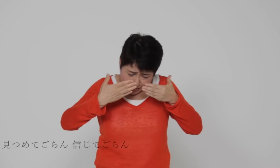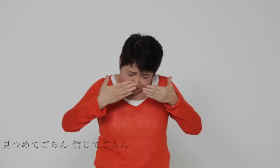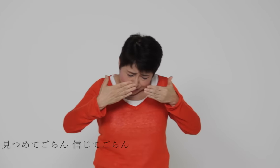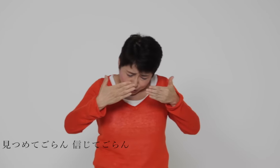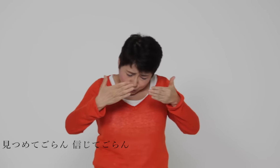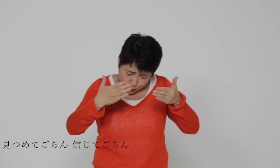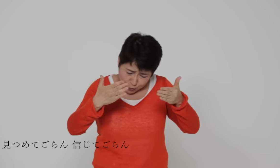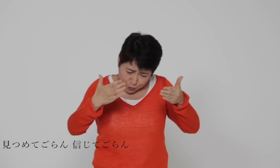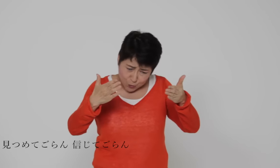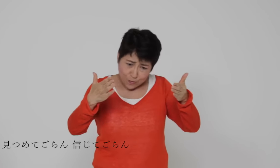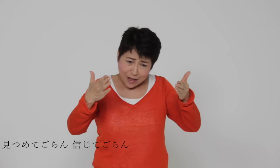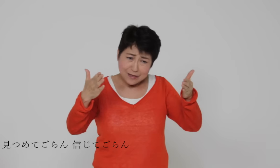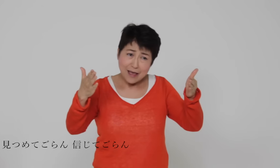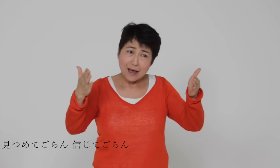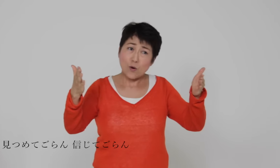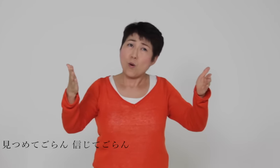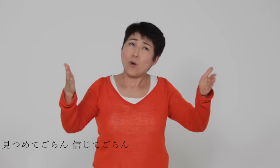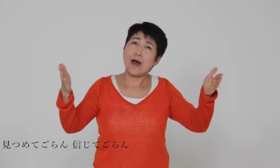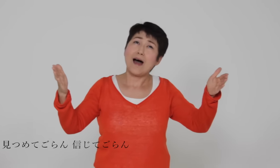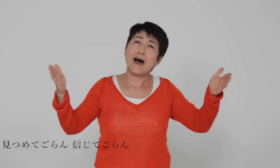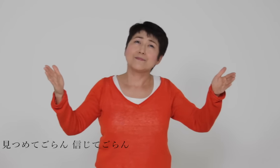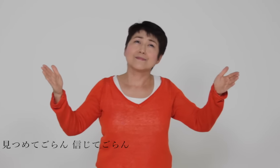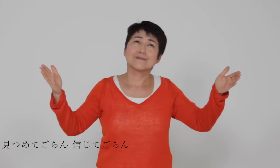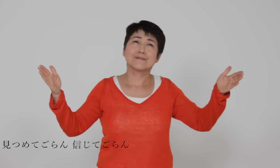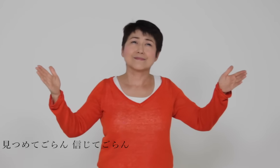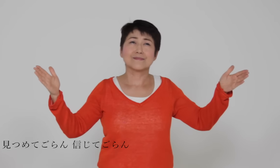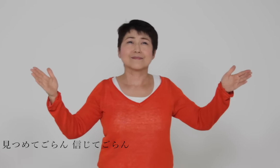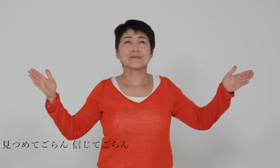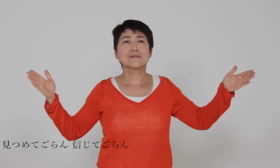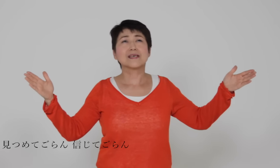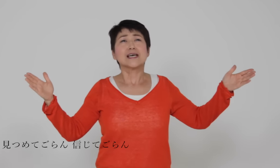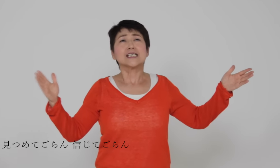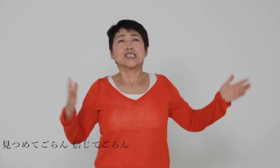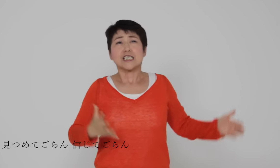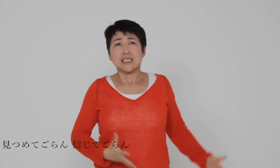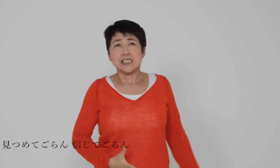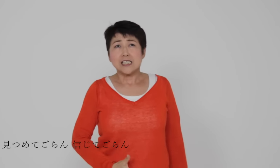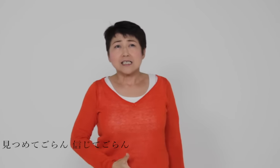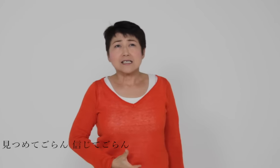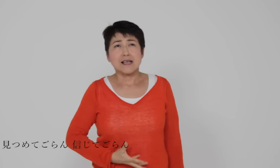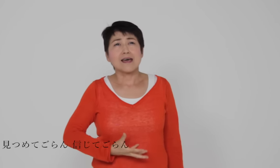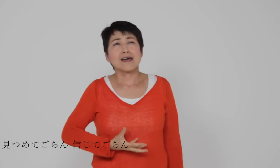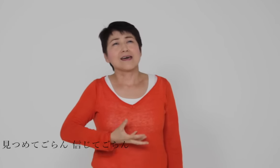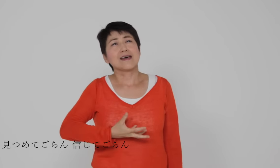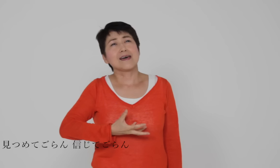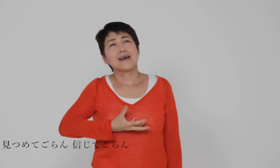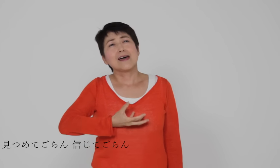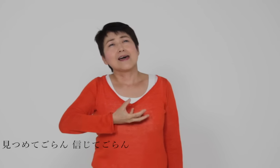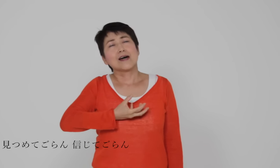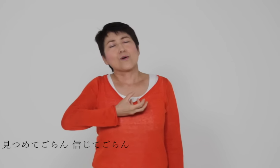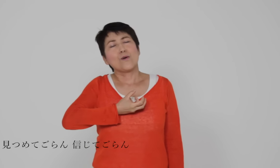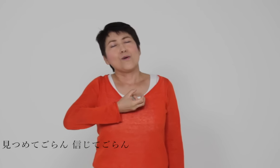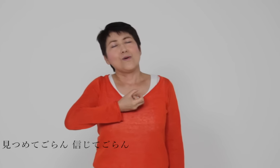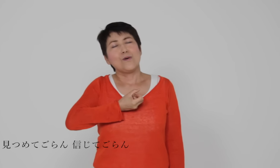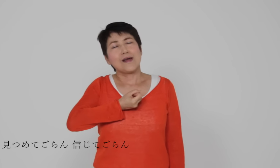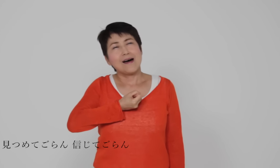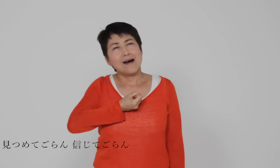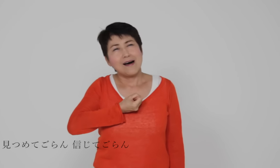見つめてごらん、信じてごら